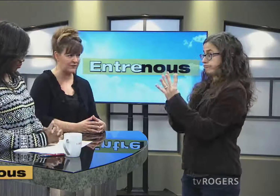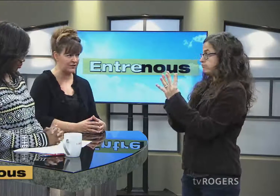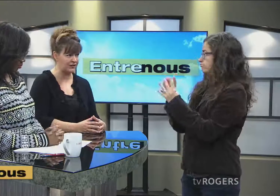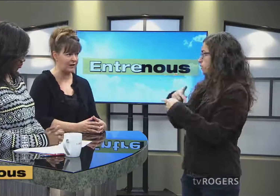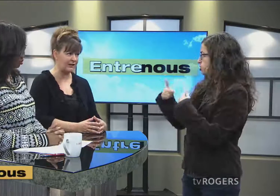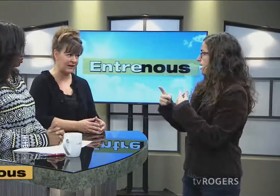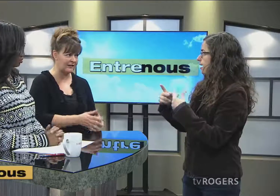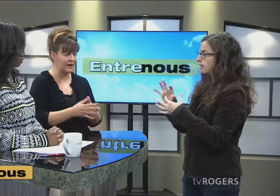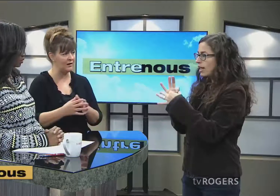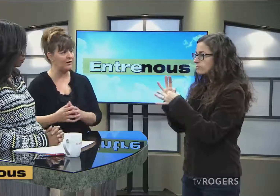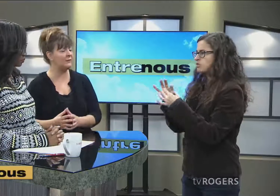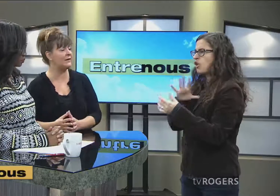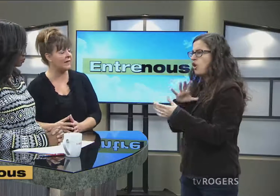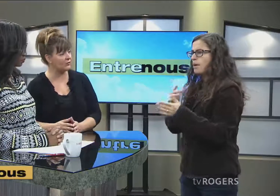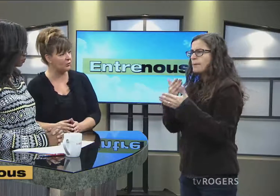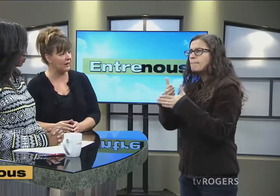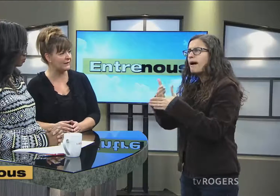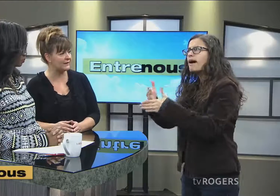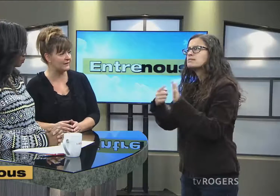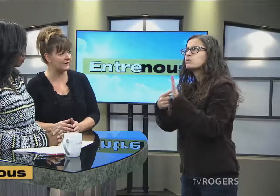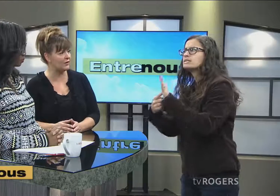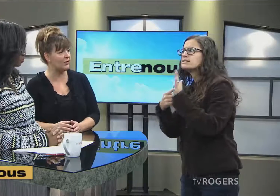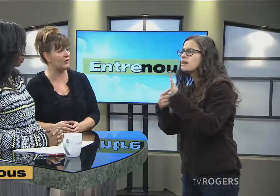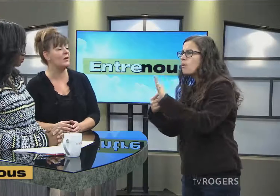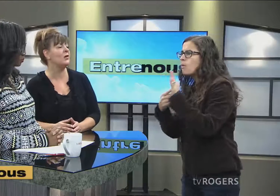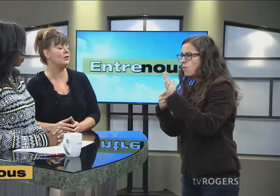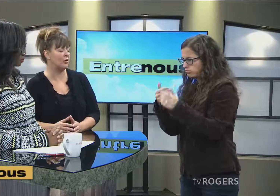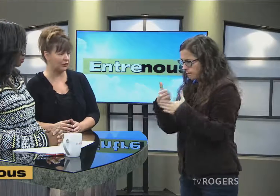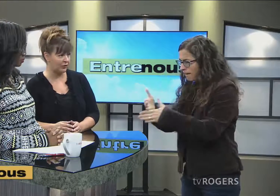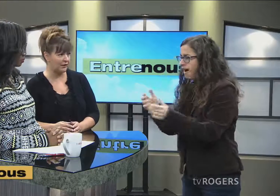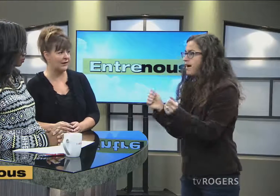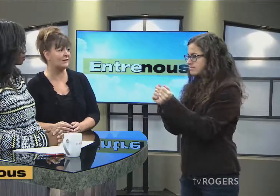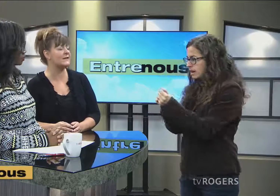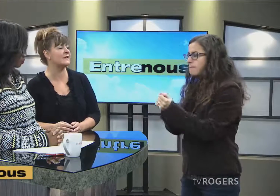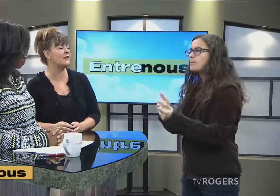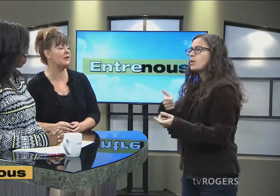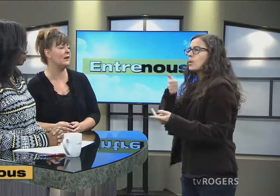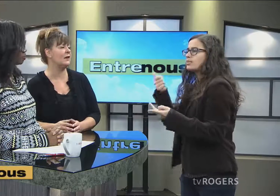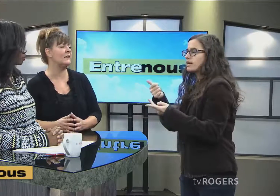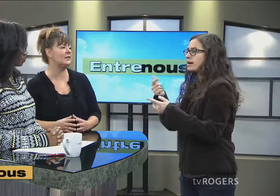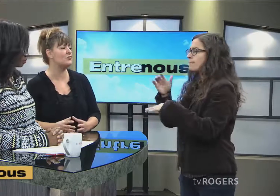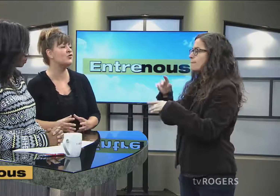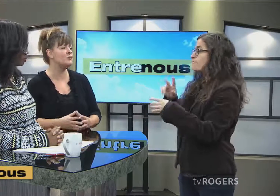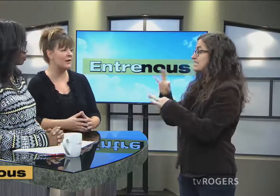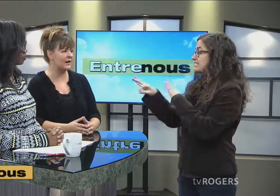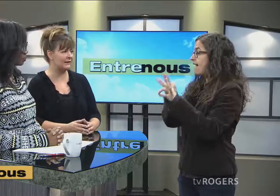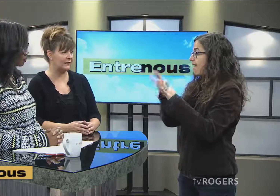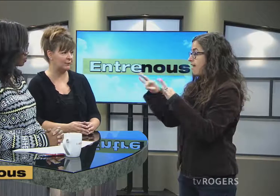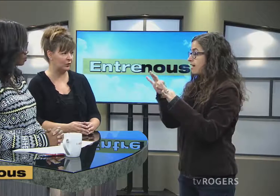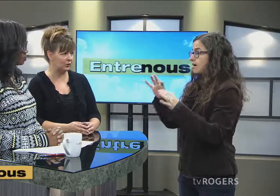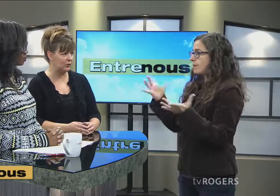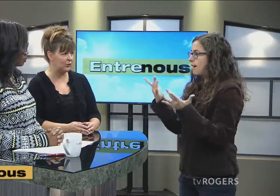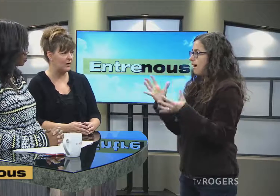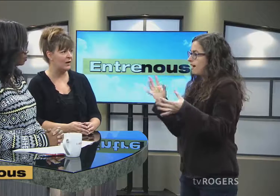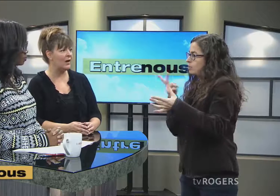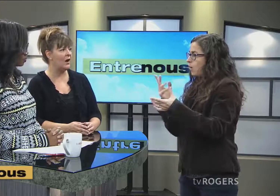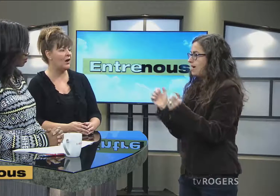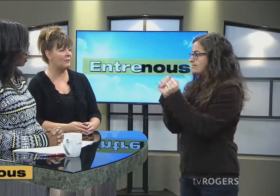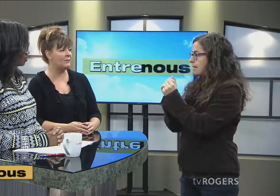artistes professionnels entendants, puis quatre autres artistes docuteurs de la langue des signes. Ils sont jumelés en équipe de